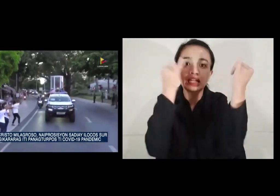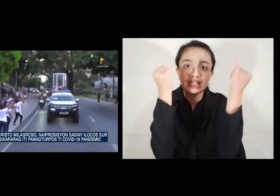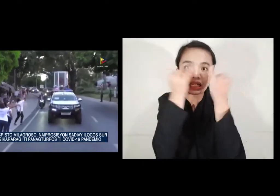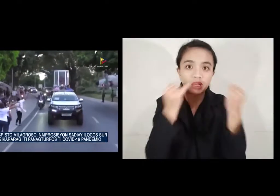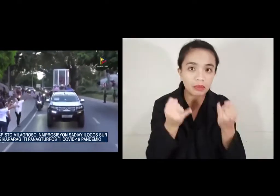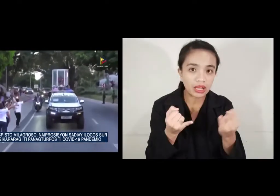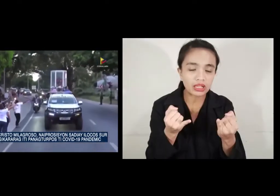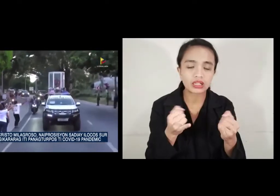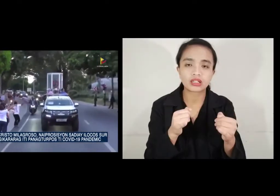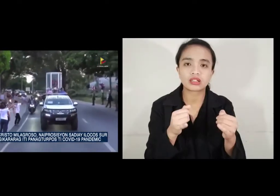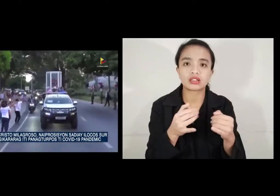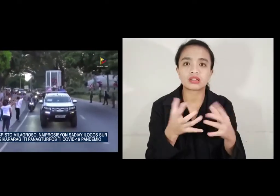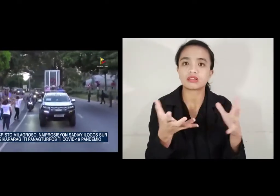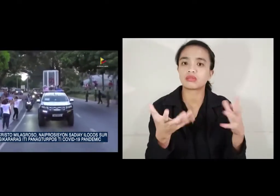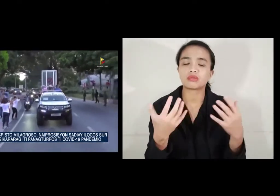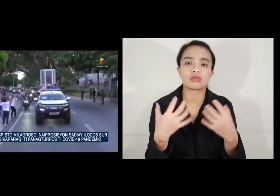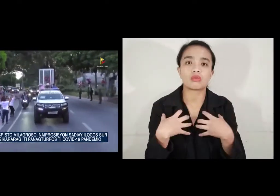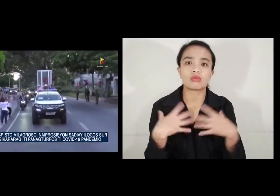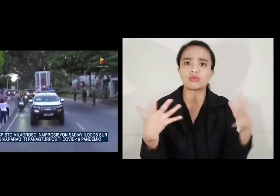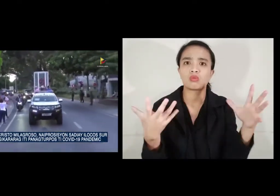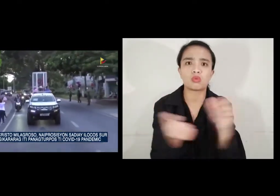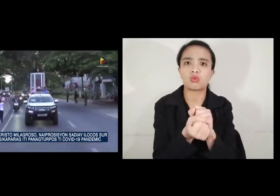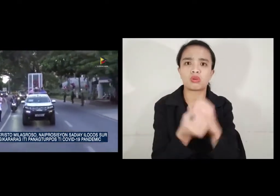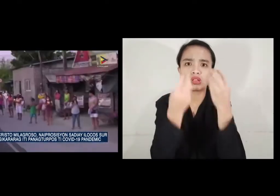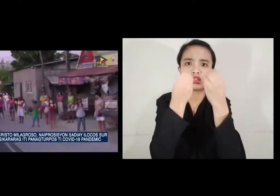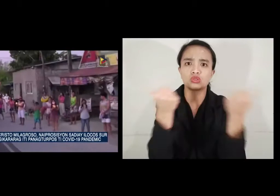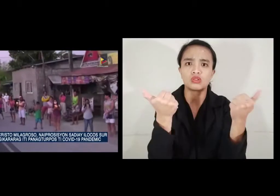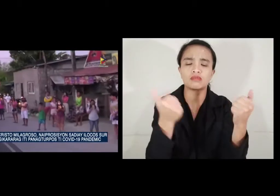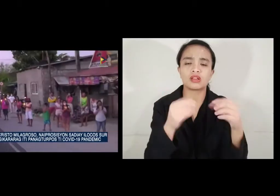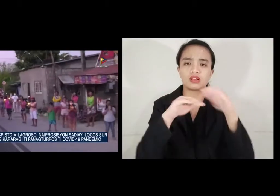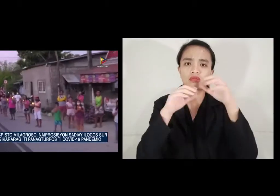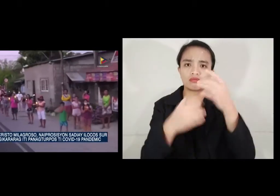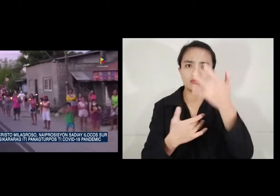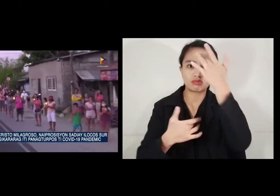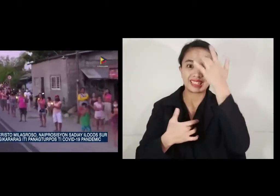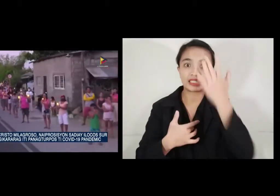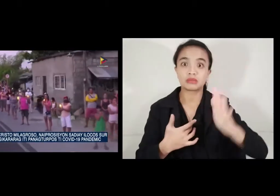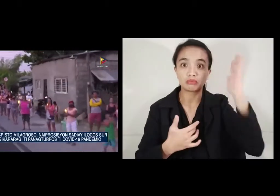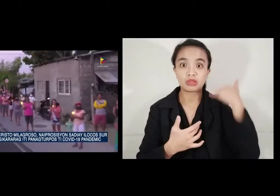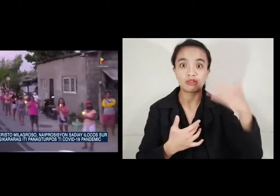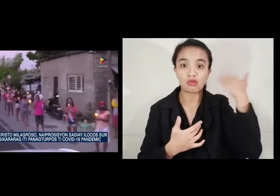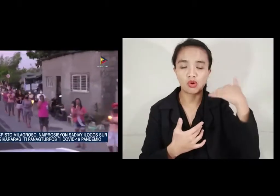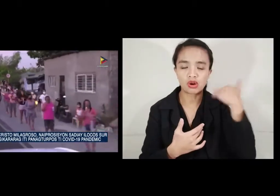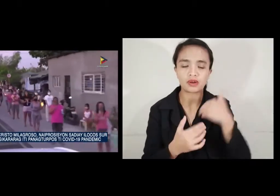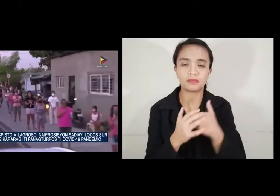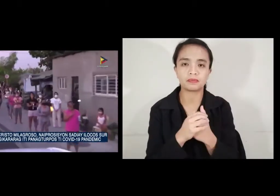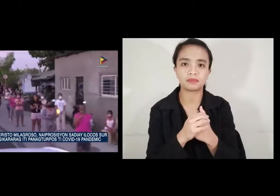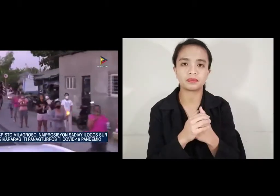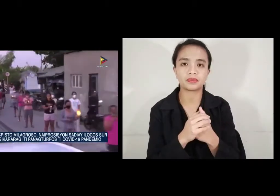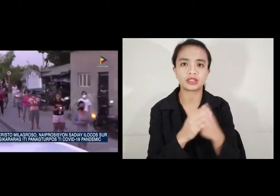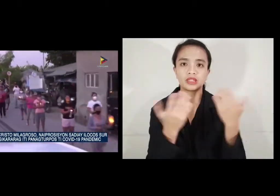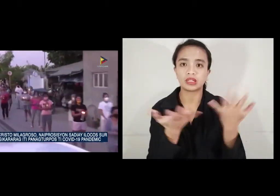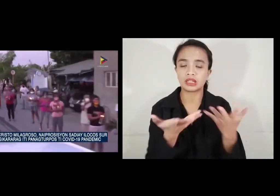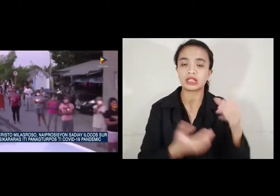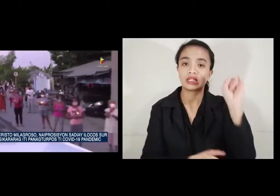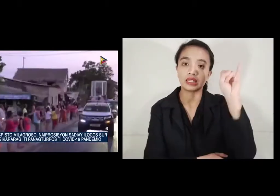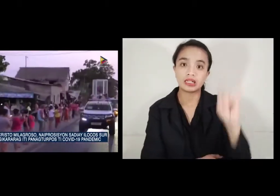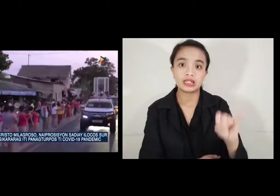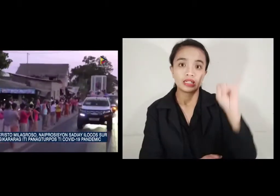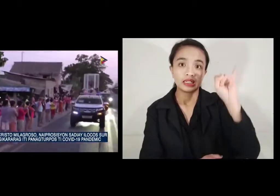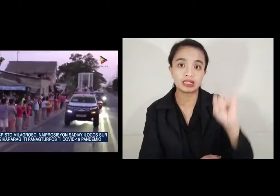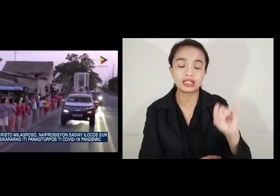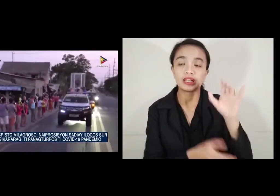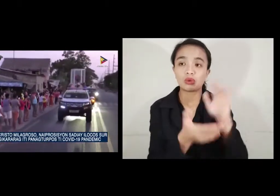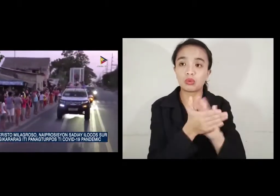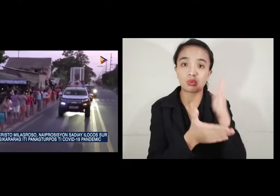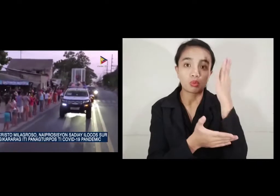nga imahe. Kaya't ukaw idin sa nga epidemya. Suman dahil yan, iti katay inulit iti lumugar iti probinsya ti